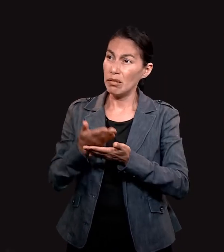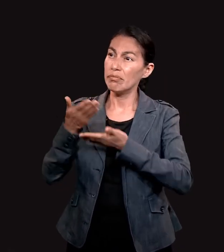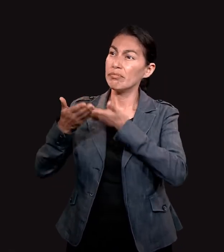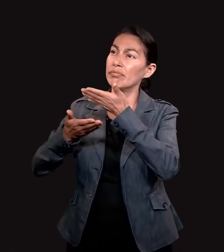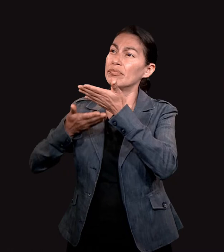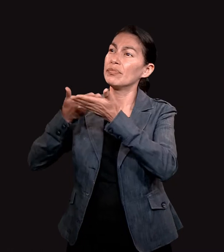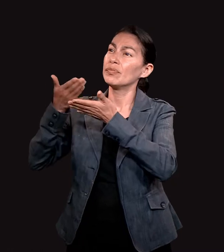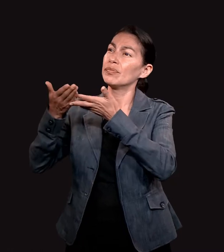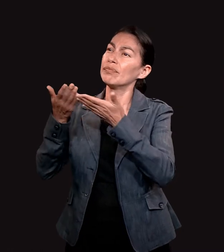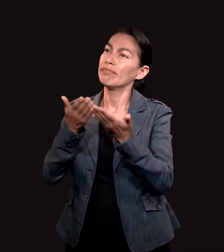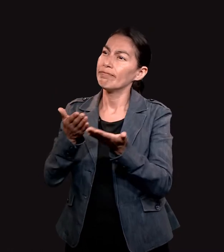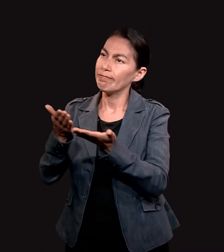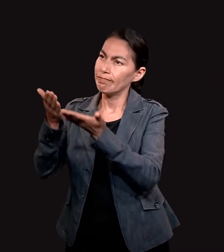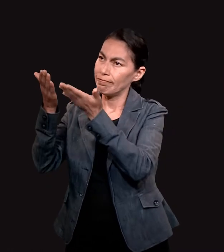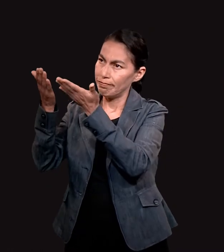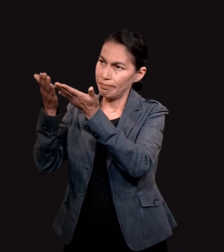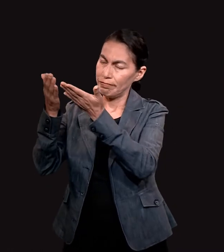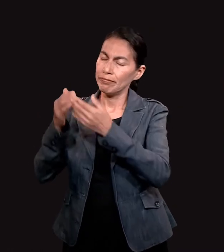al servicio.